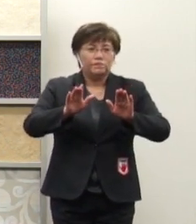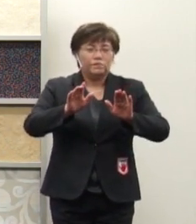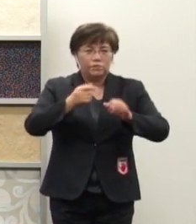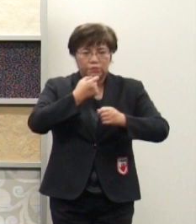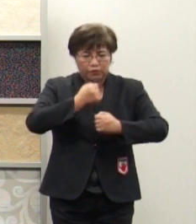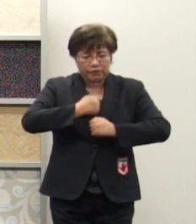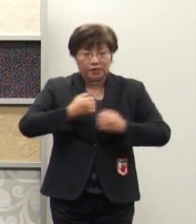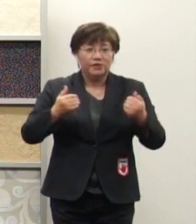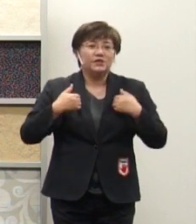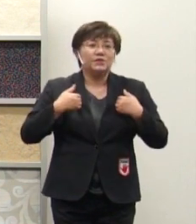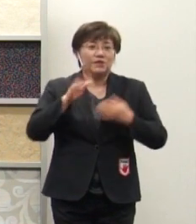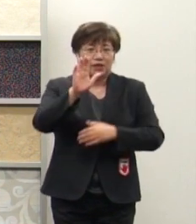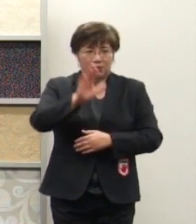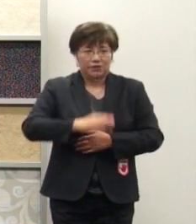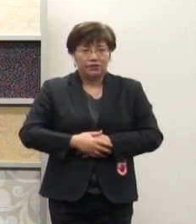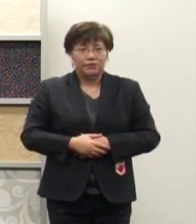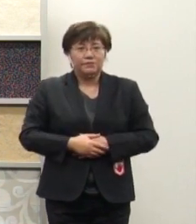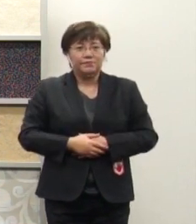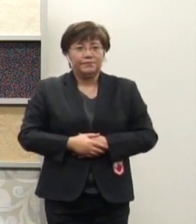状況でございます。